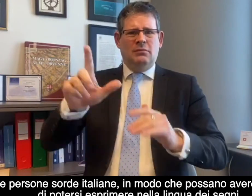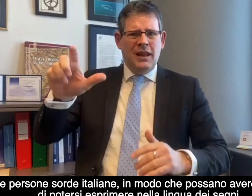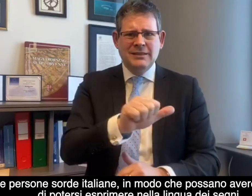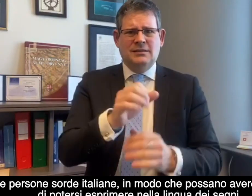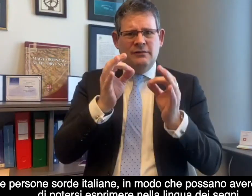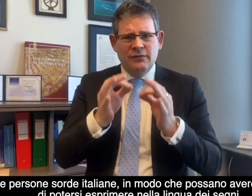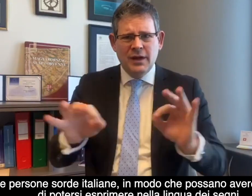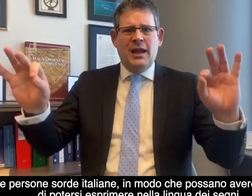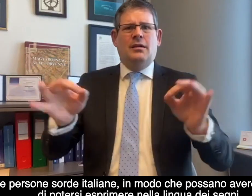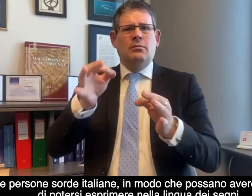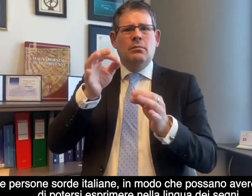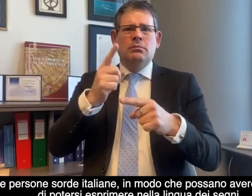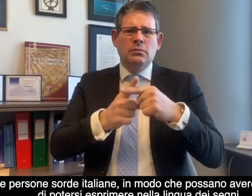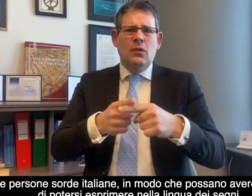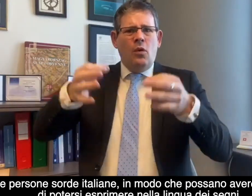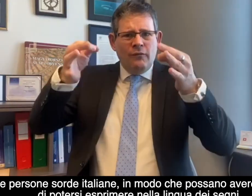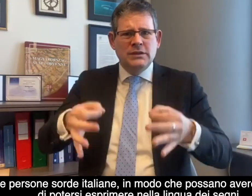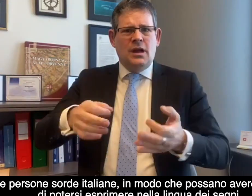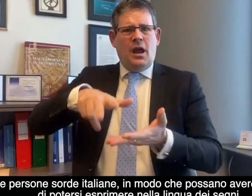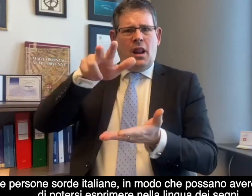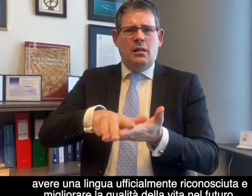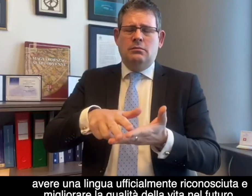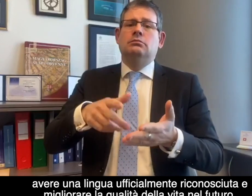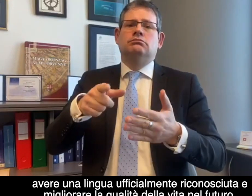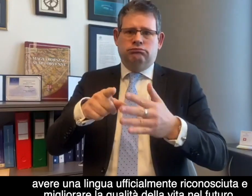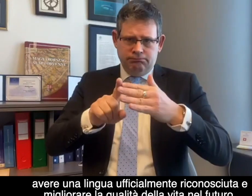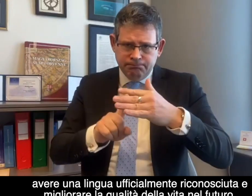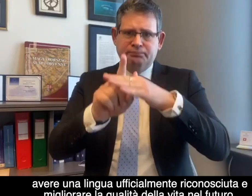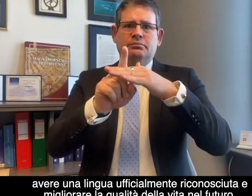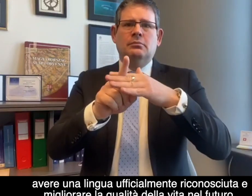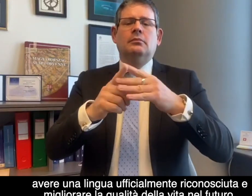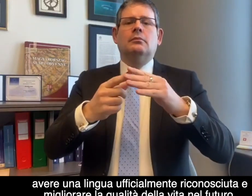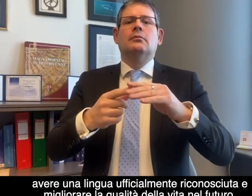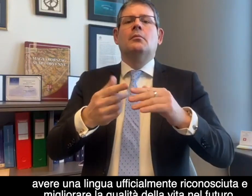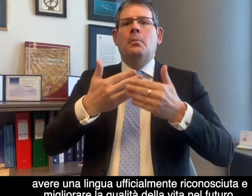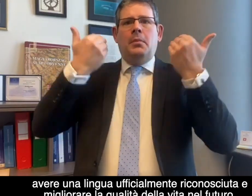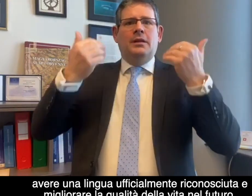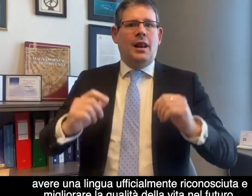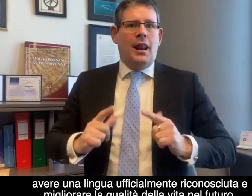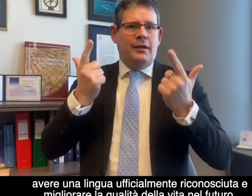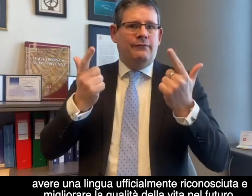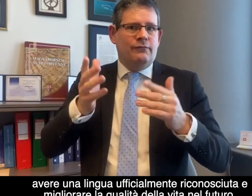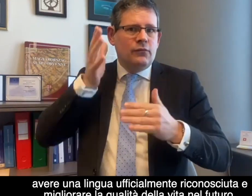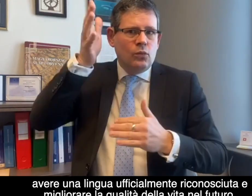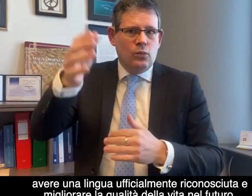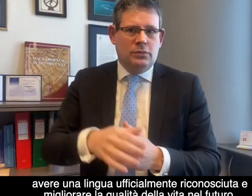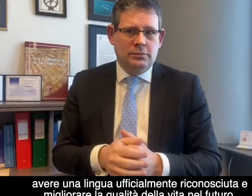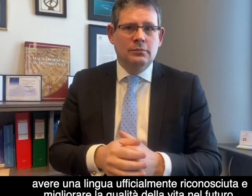possano avere la libertà di potersi esprimere ufficialmente una lingua riconosciuta e migliorare la qualità